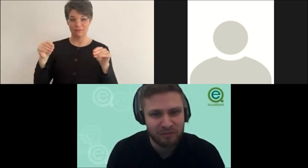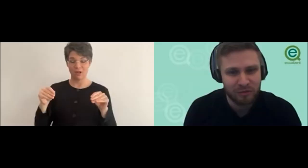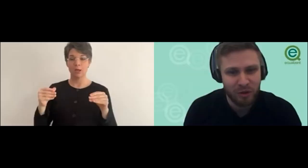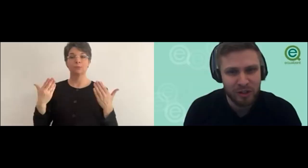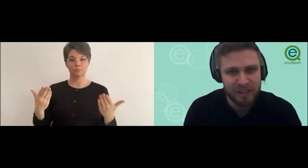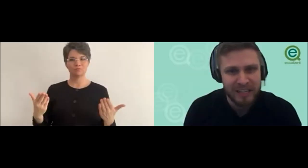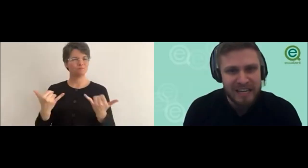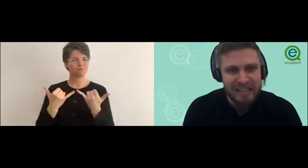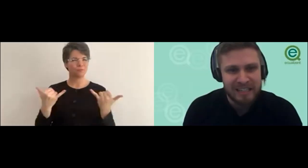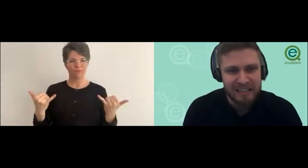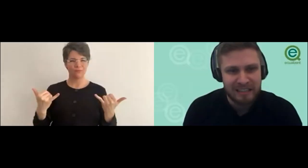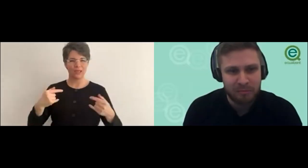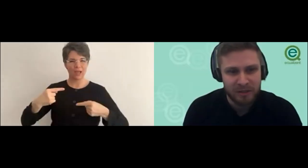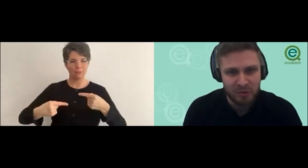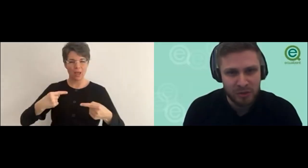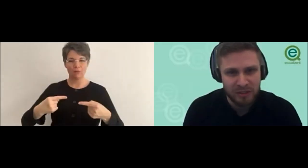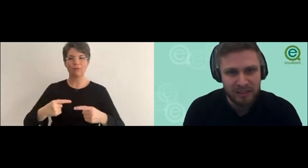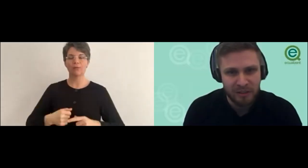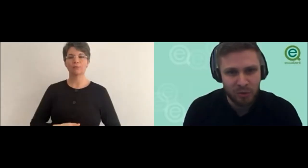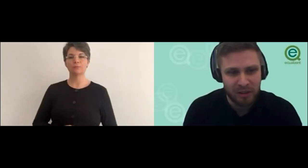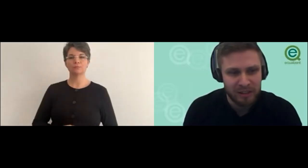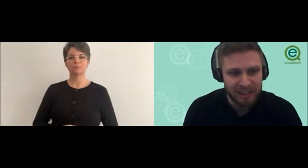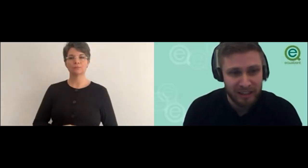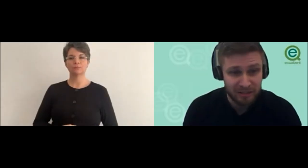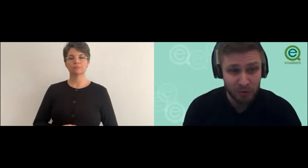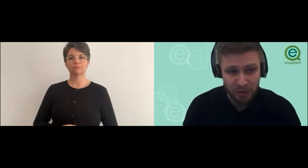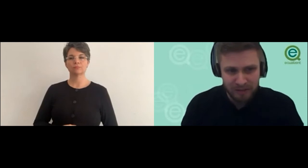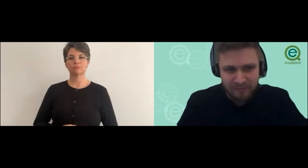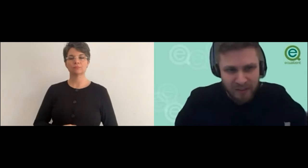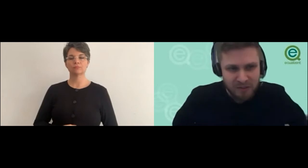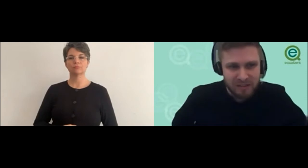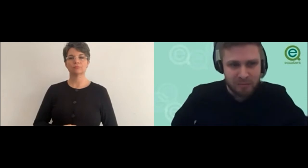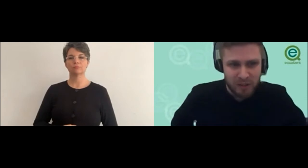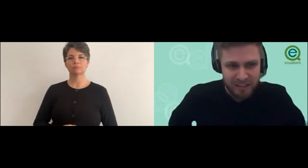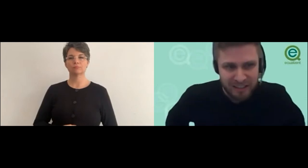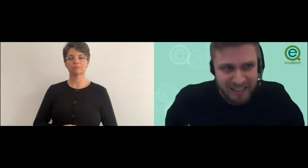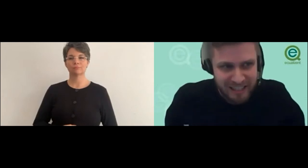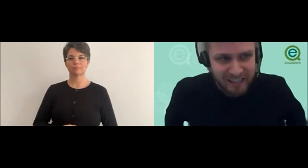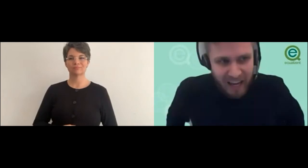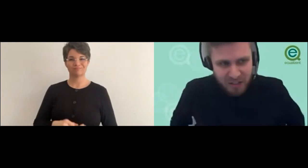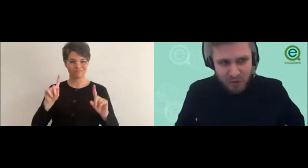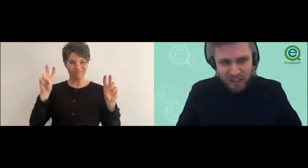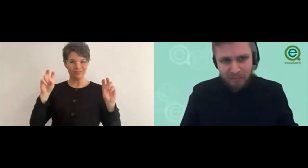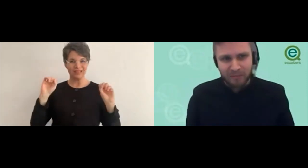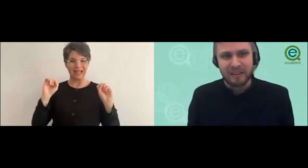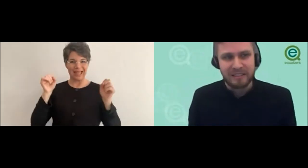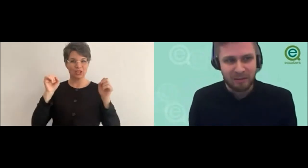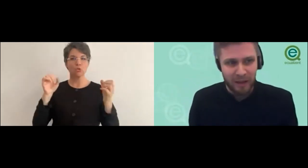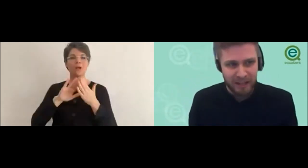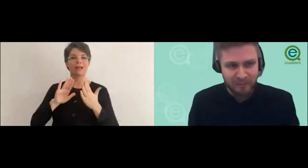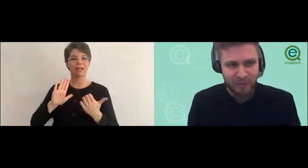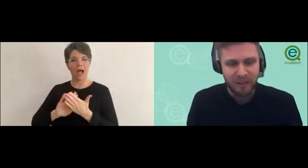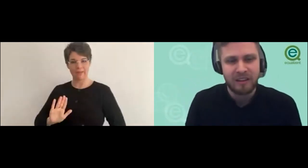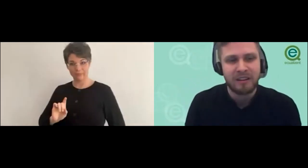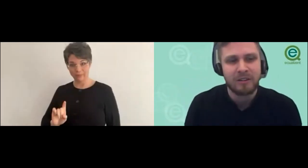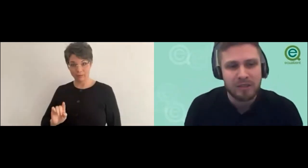machen wollen, dass die Personen über die Reaktionen, also diese Möglichkeit, digital die Hand zu heben, sich